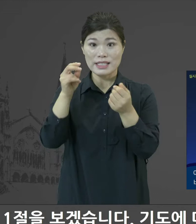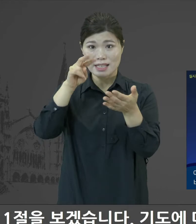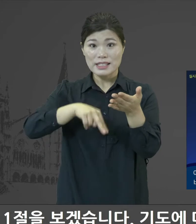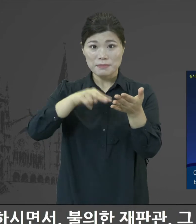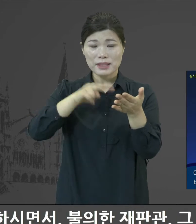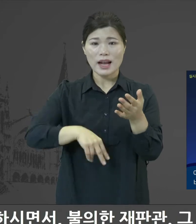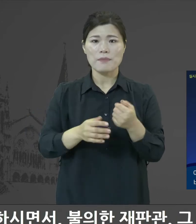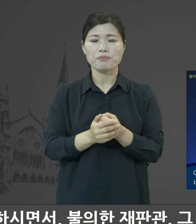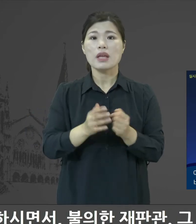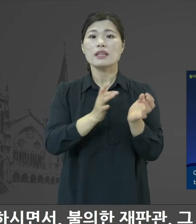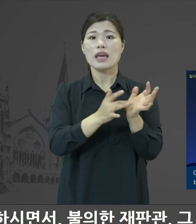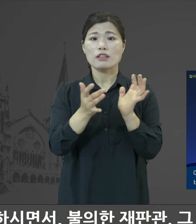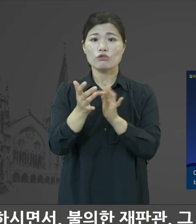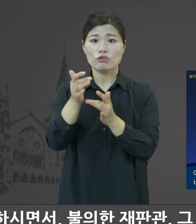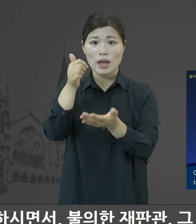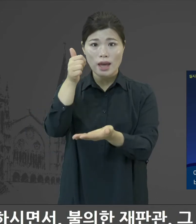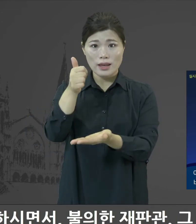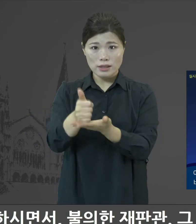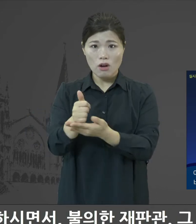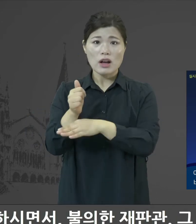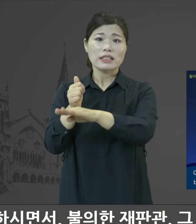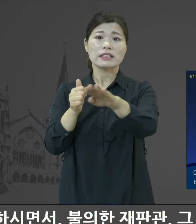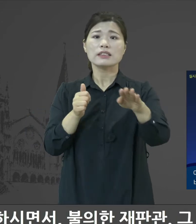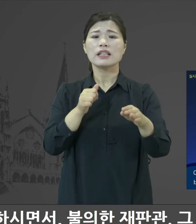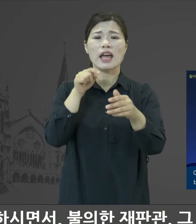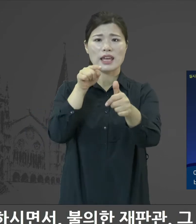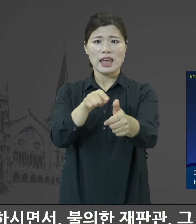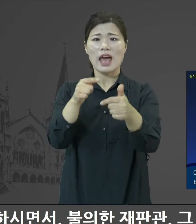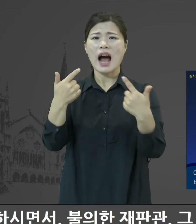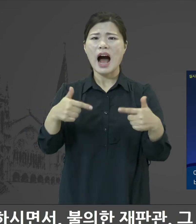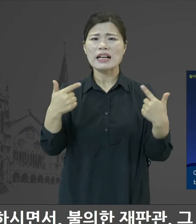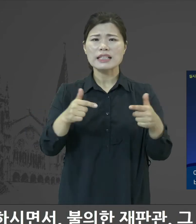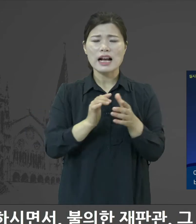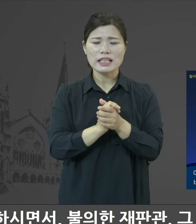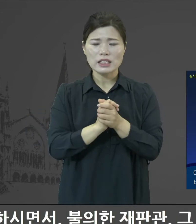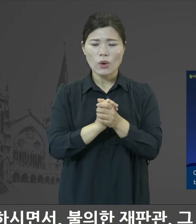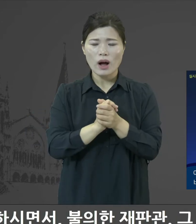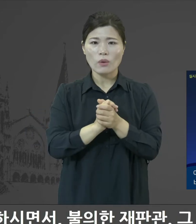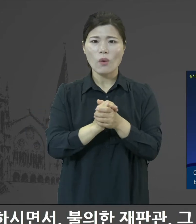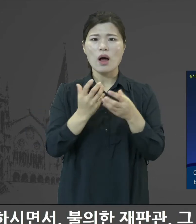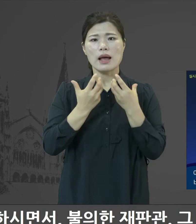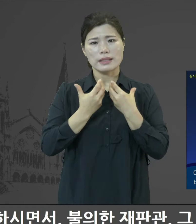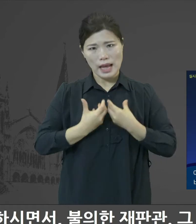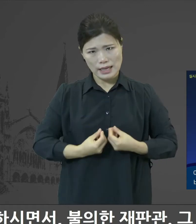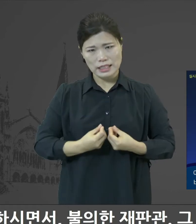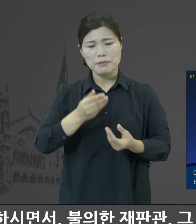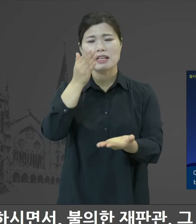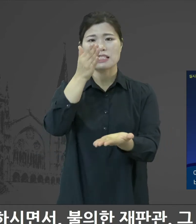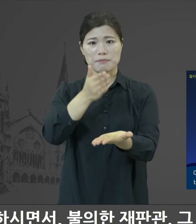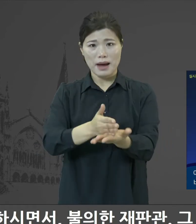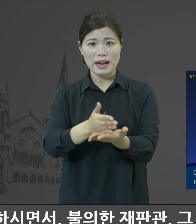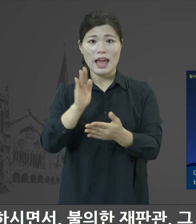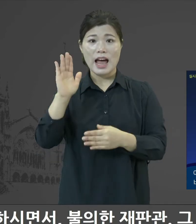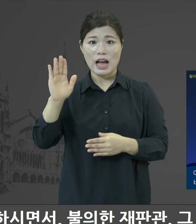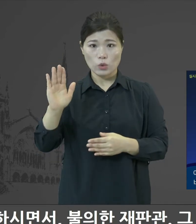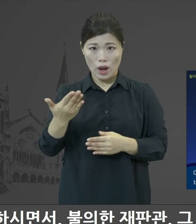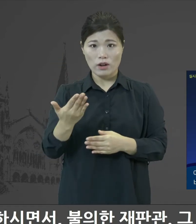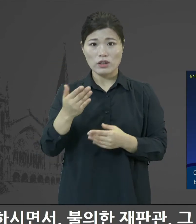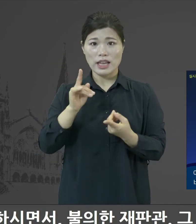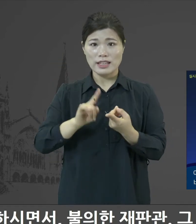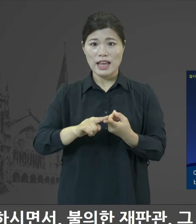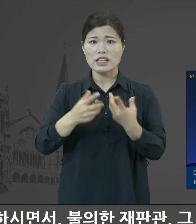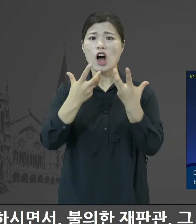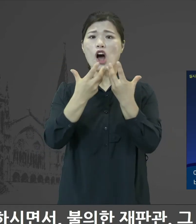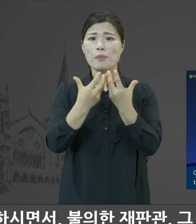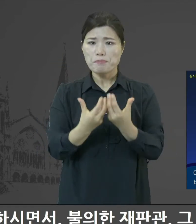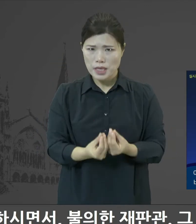읽겠습니다. 예수께서 그들에게 항상 기도하고 낙심하지 말아야 될 것을